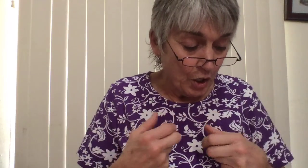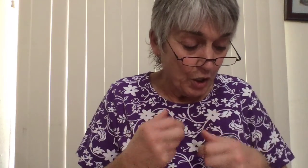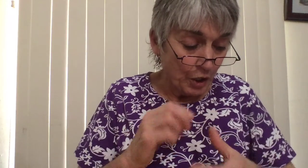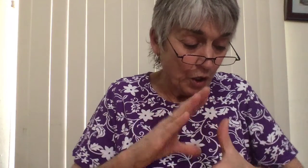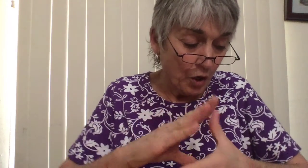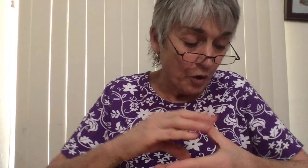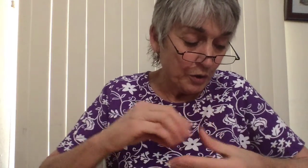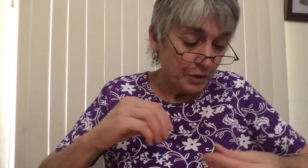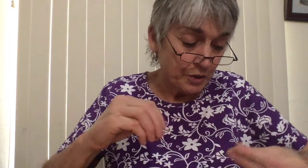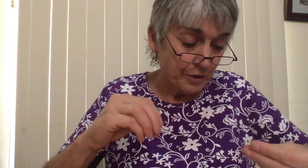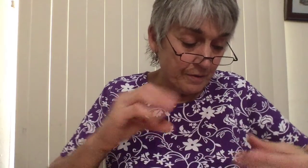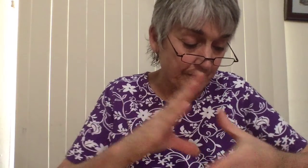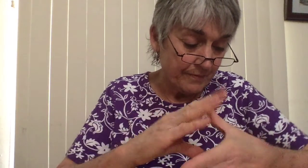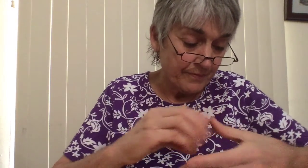le conte,